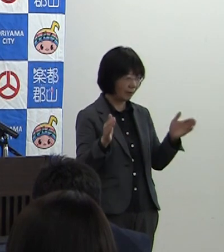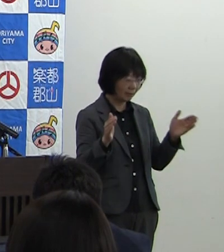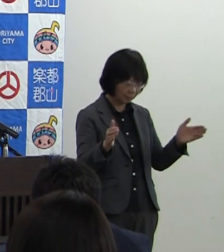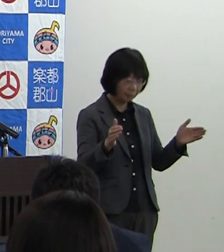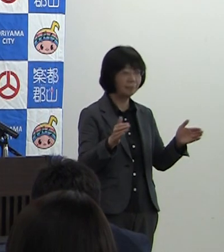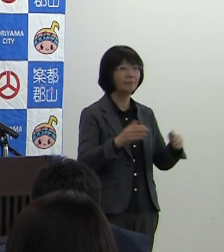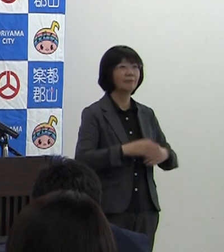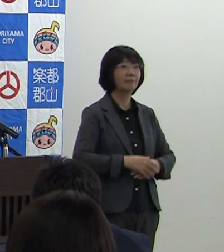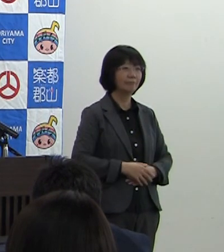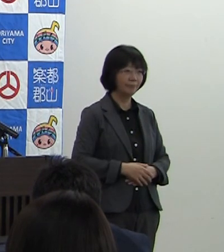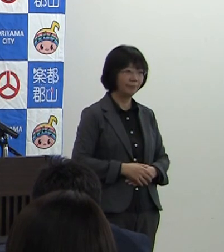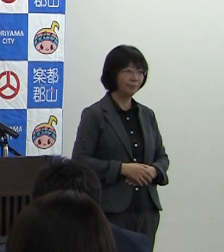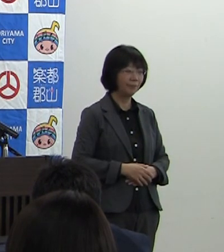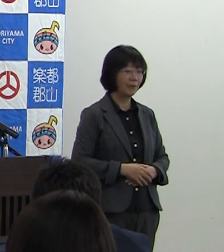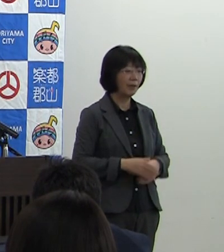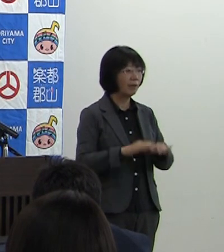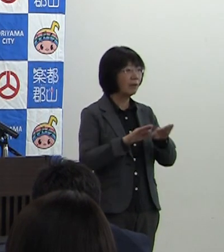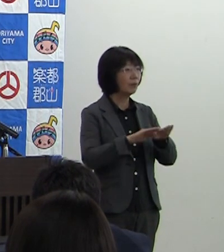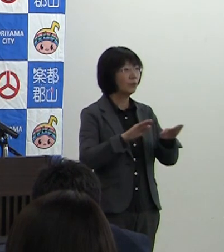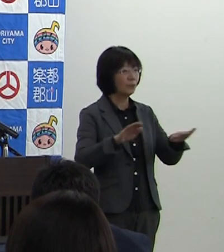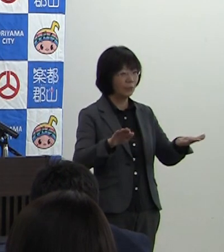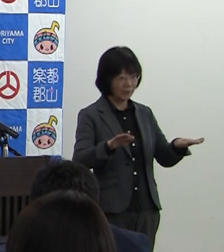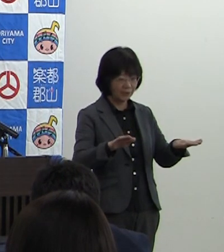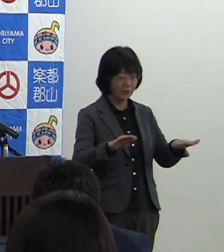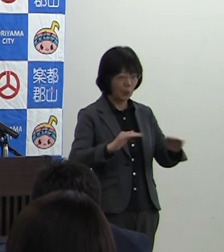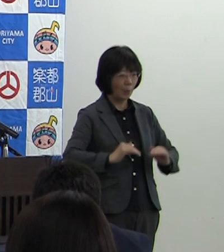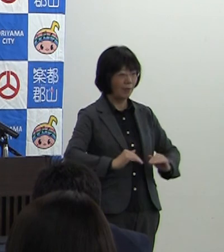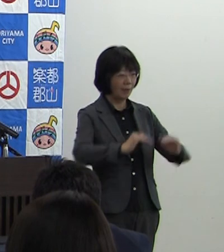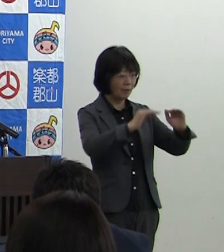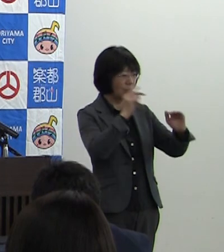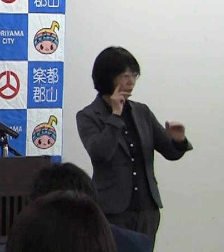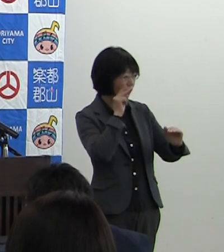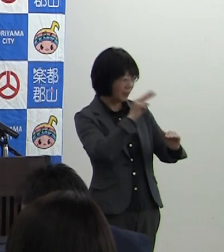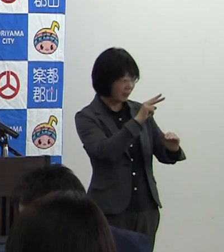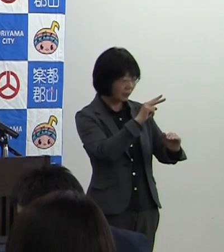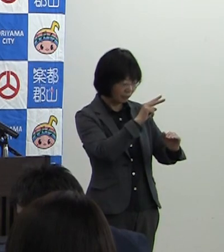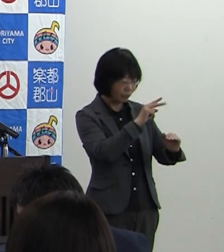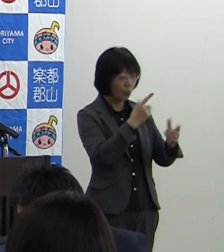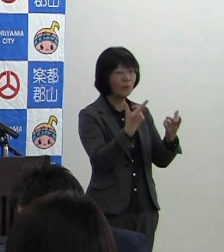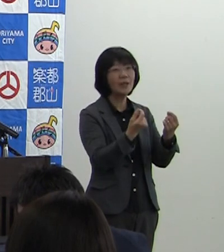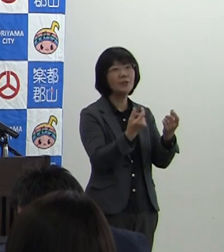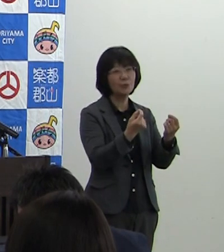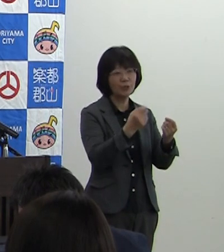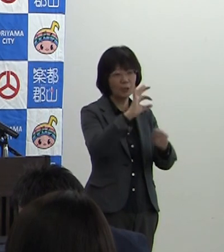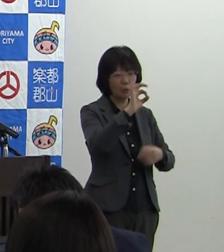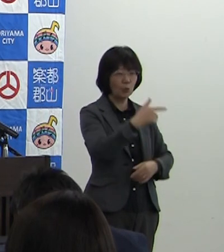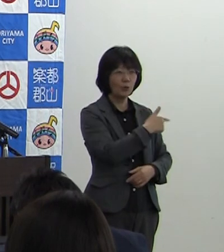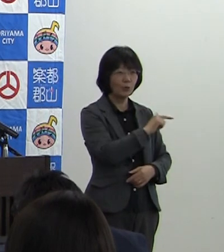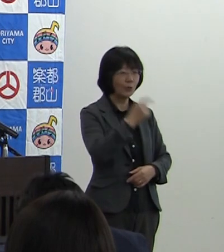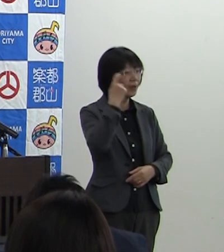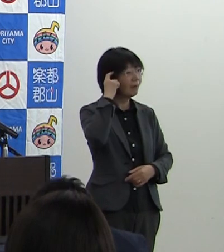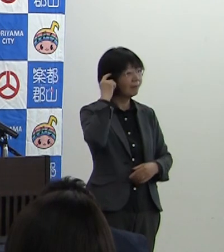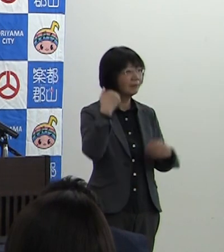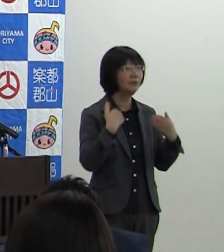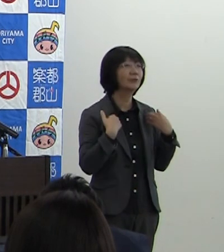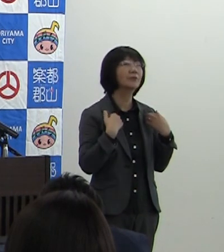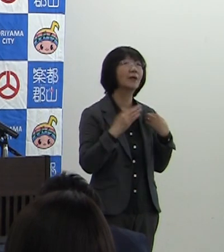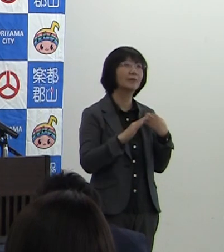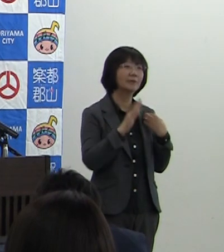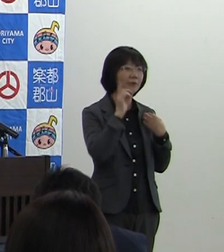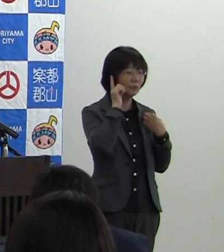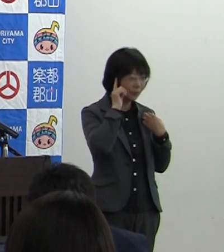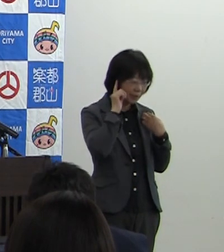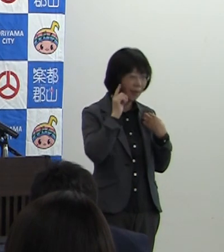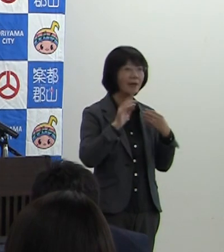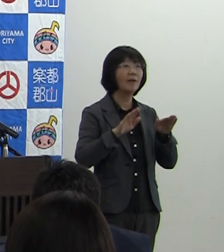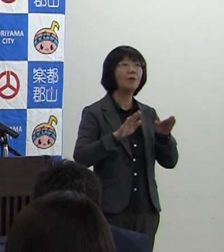の子供たちのカレンダーでですね、物事を考えていくべきじゃないかという意味も込めまして、特に震